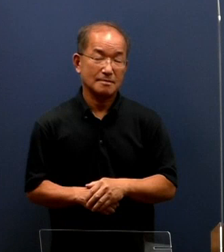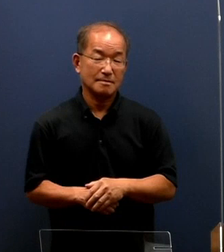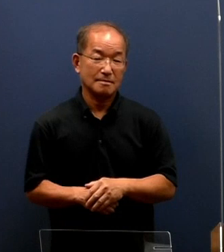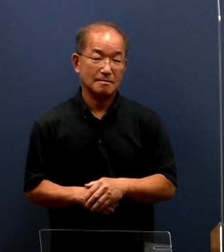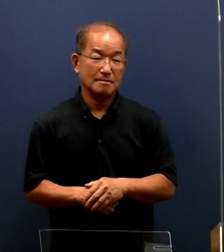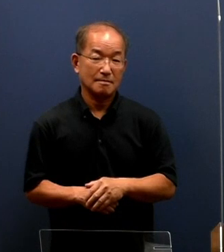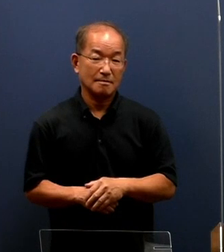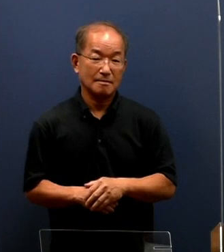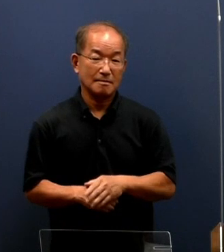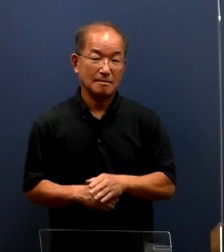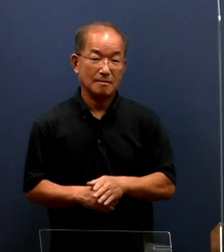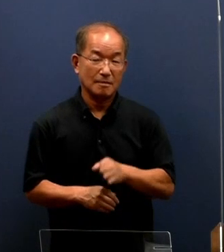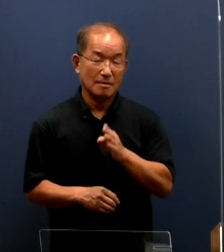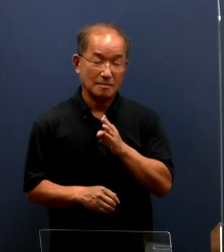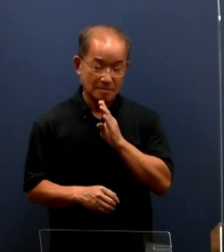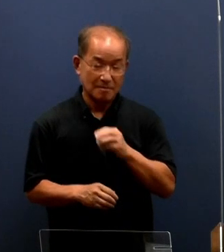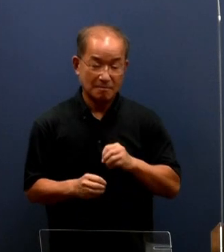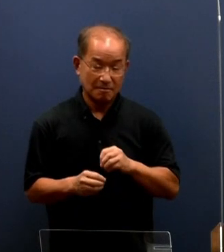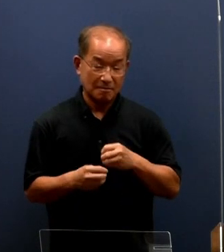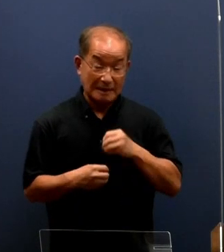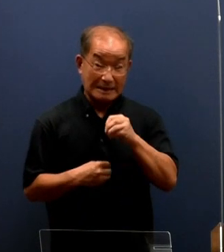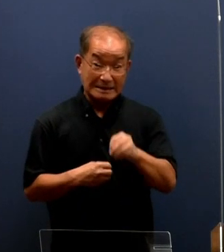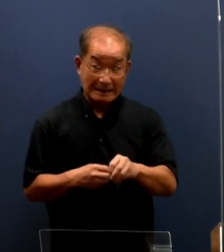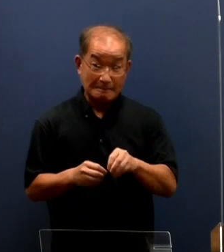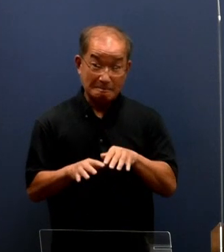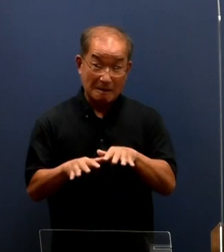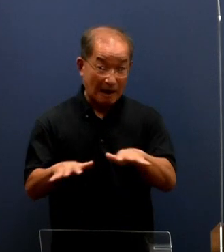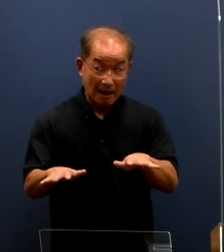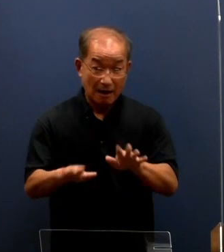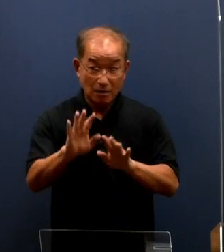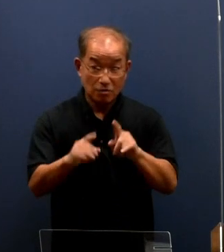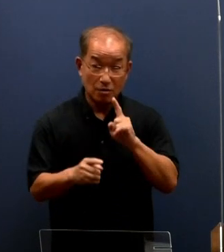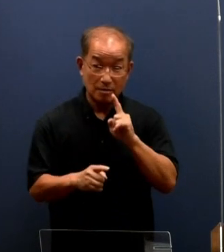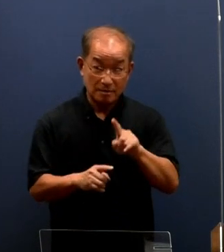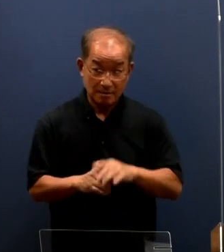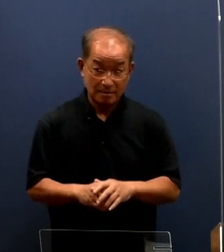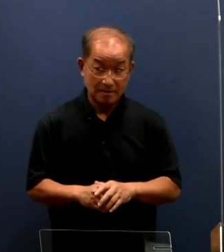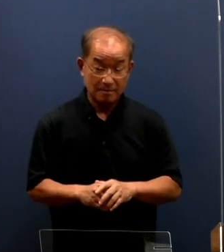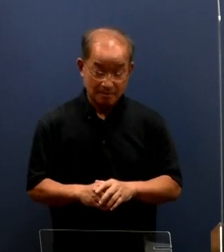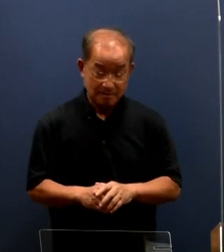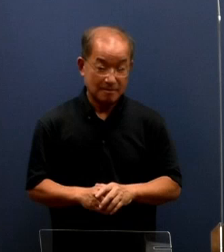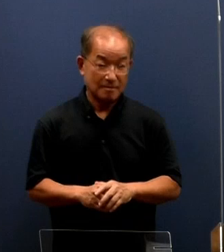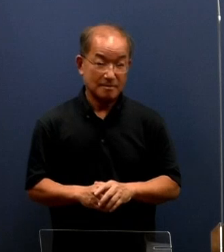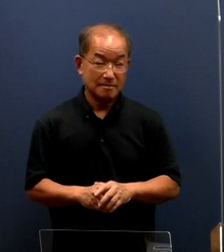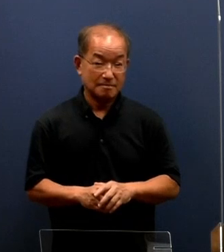今回のその感染者数のレベル見てくださいよ。何のためにあなたグラフ見てるんですか。